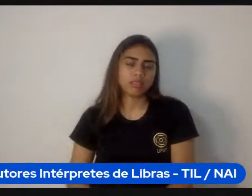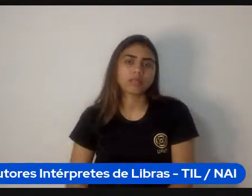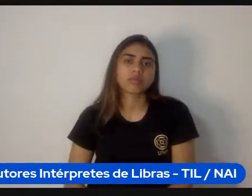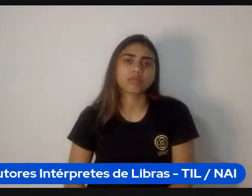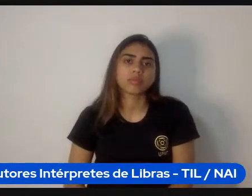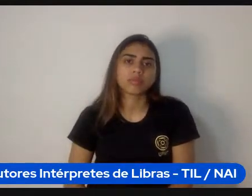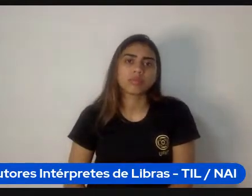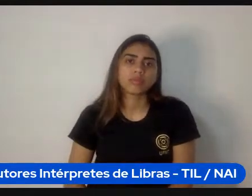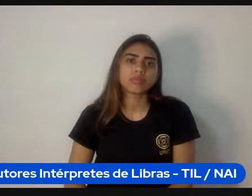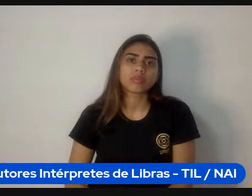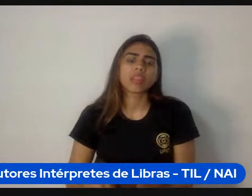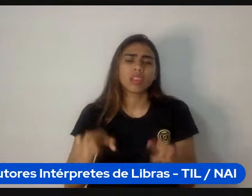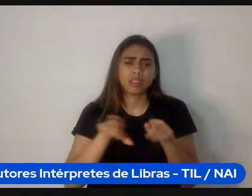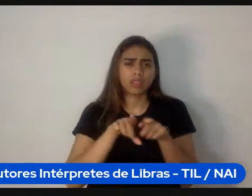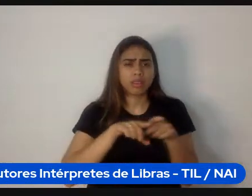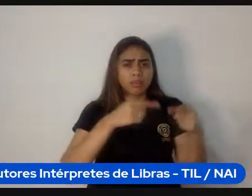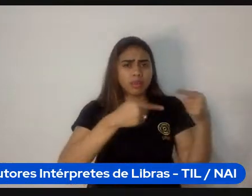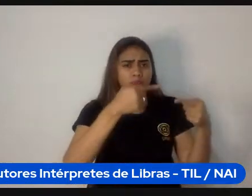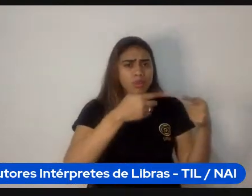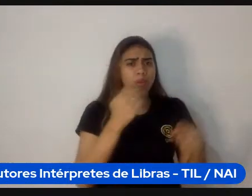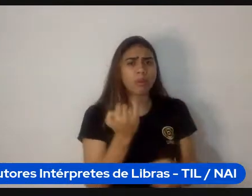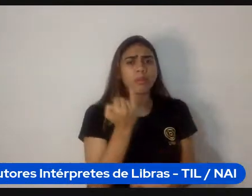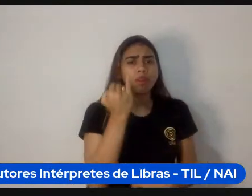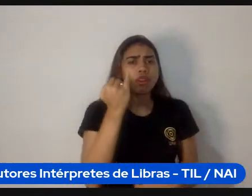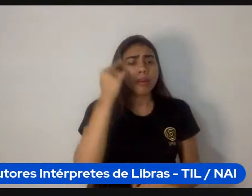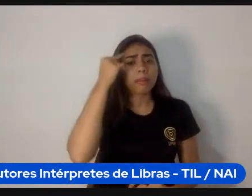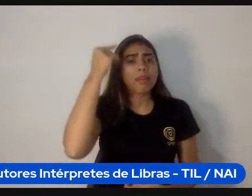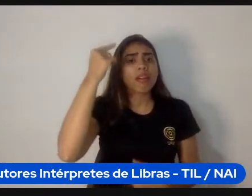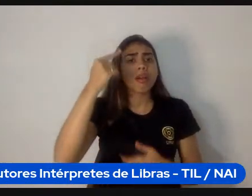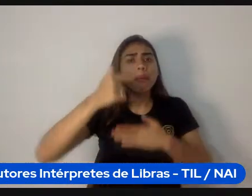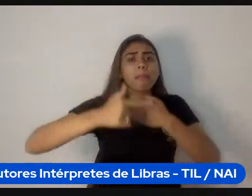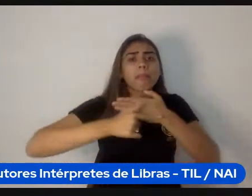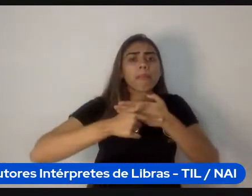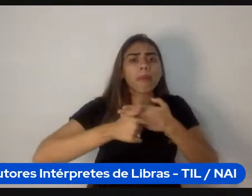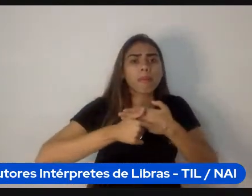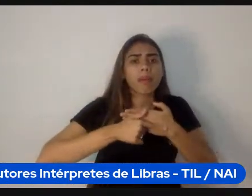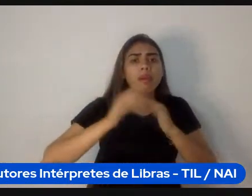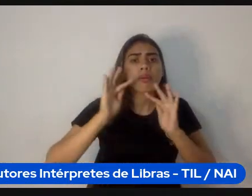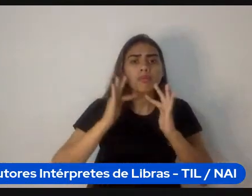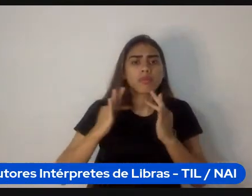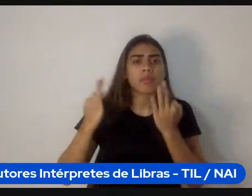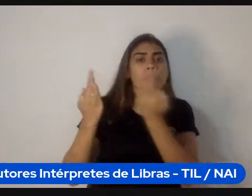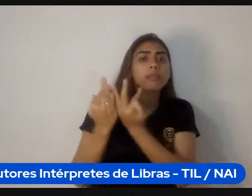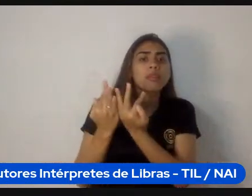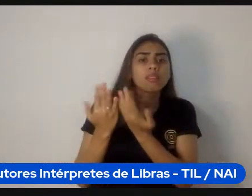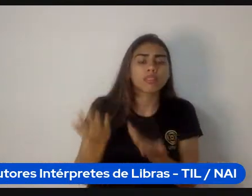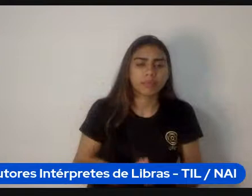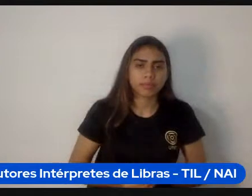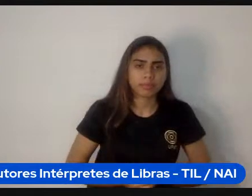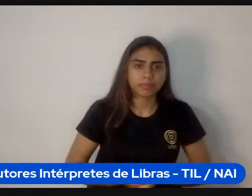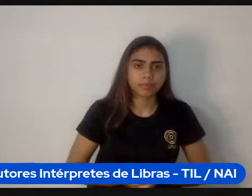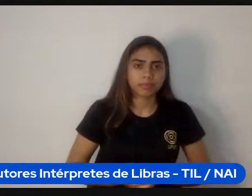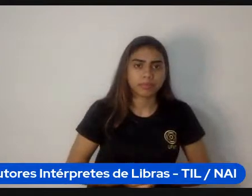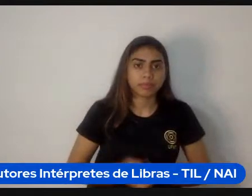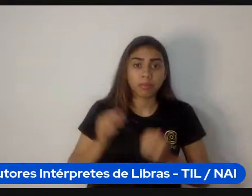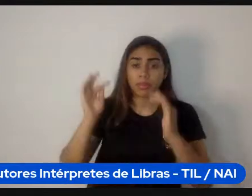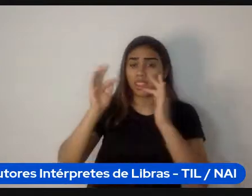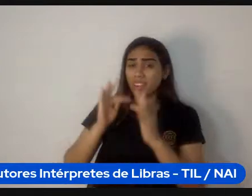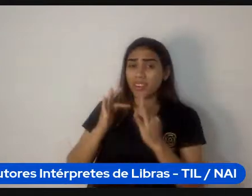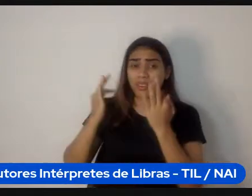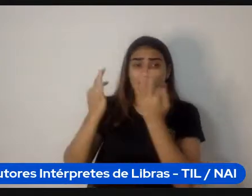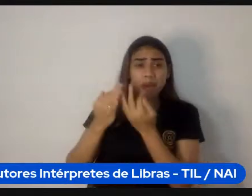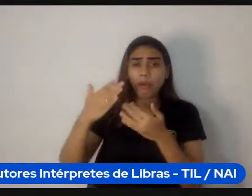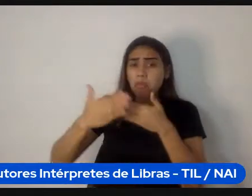papel da família. Qual é o papel que a família tem? Então, a família, qualquer família, né? De qualquer criança,